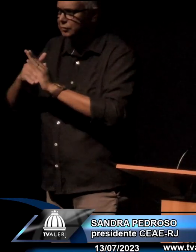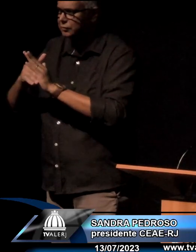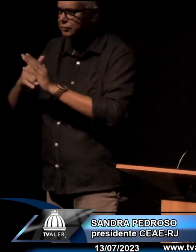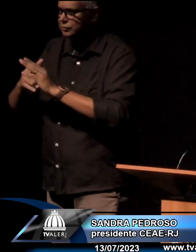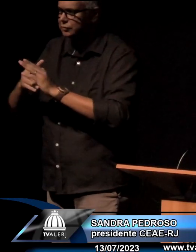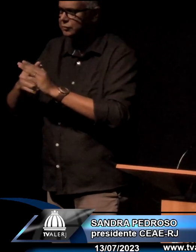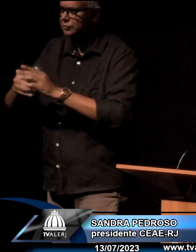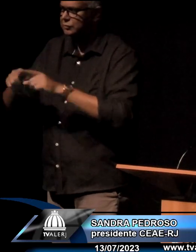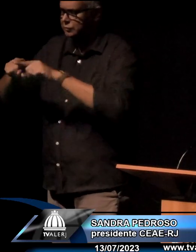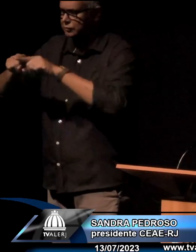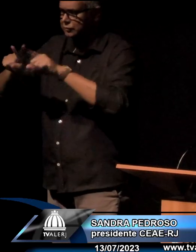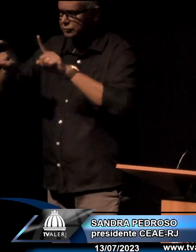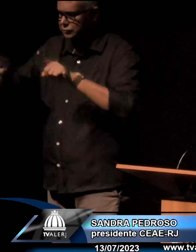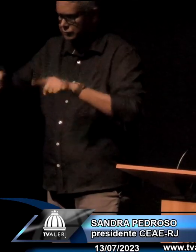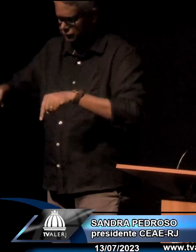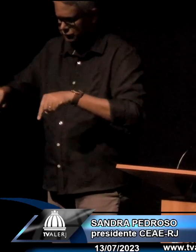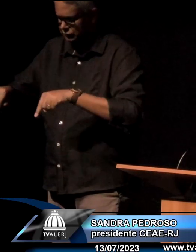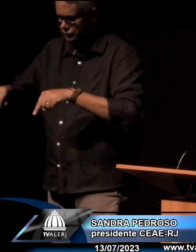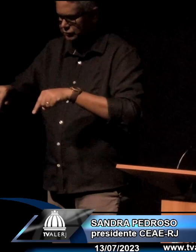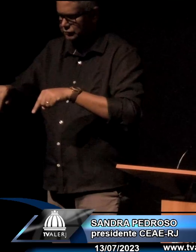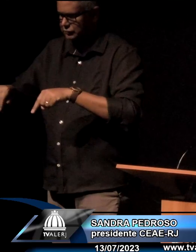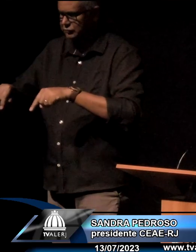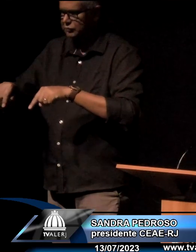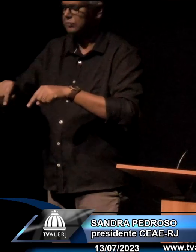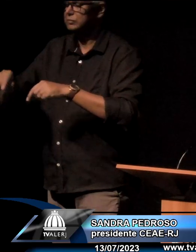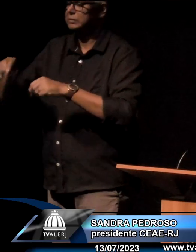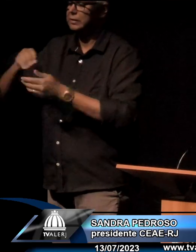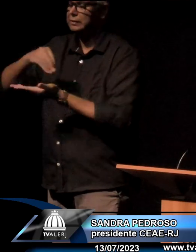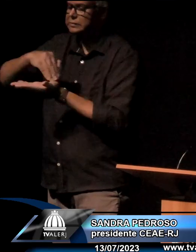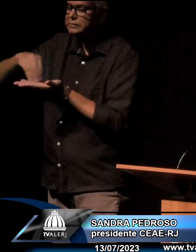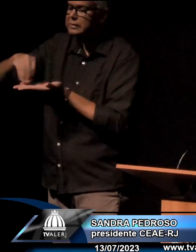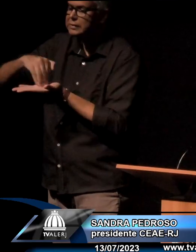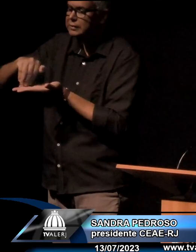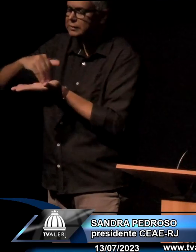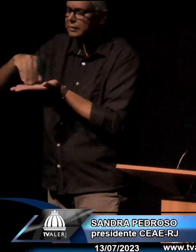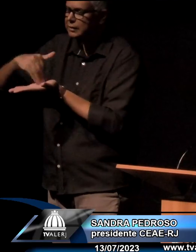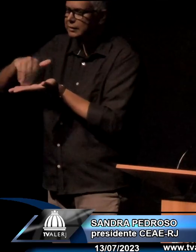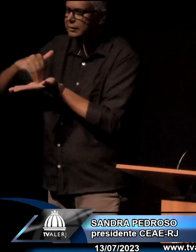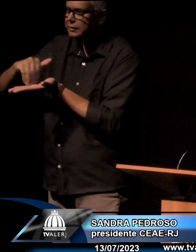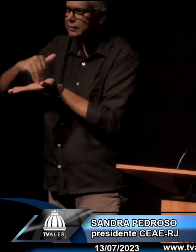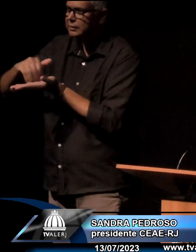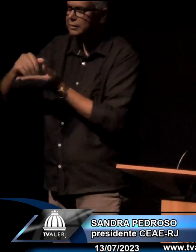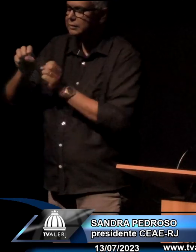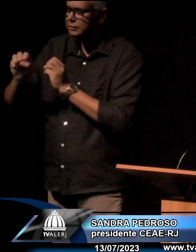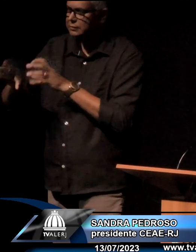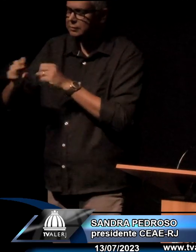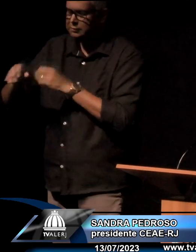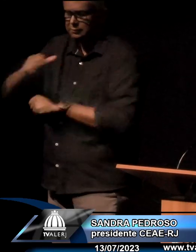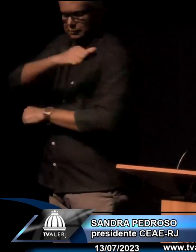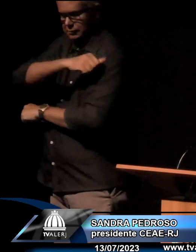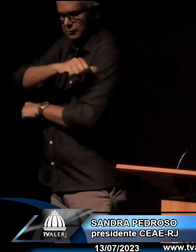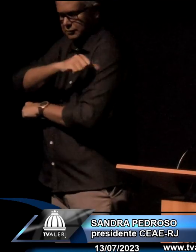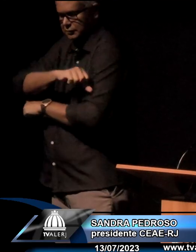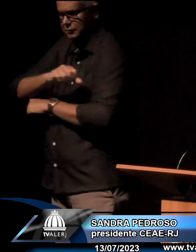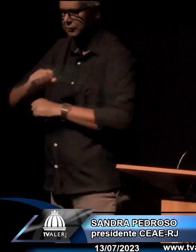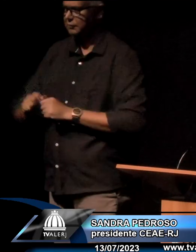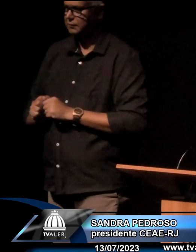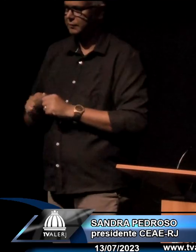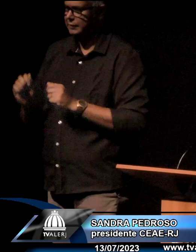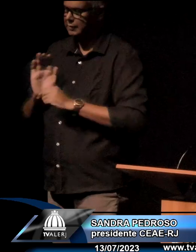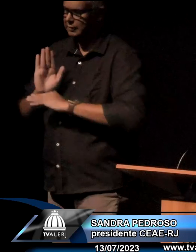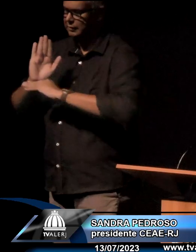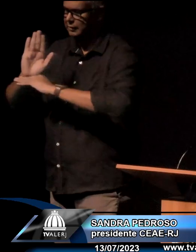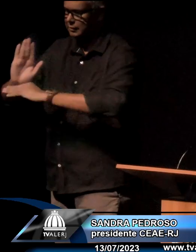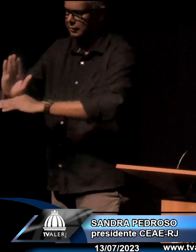colaboradores e funcionários da Seduc que possibilitaram que esse fórum e esse encontro